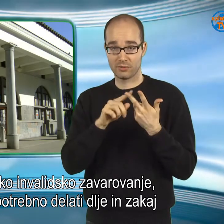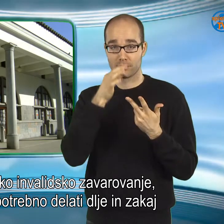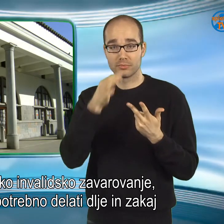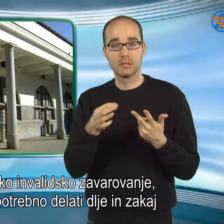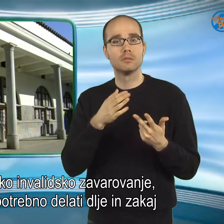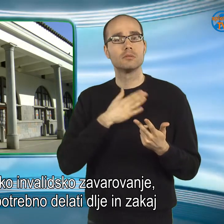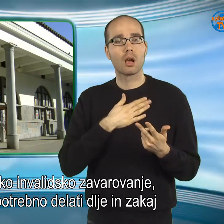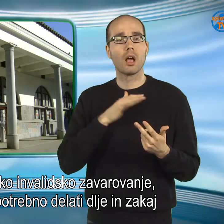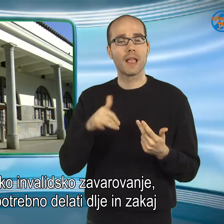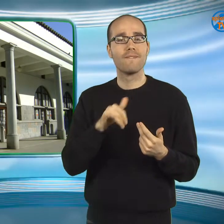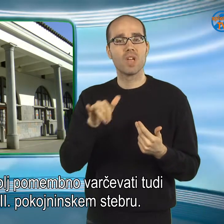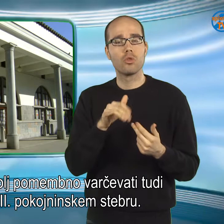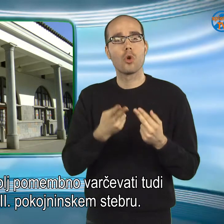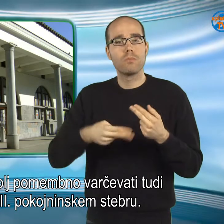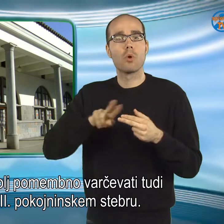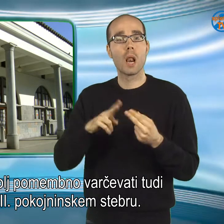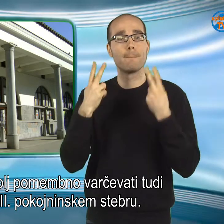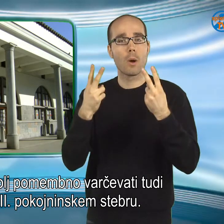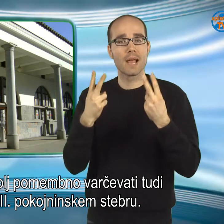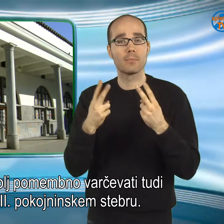in tretjem pokojninskem stebru.